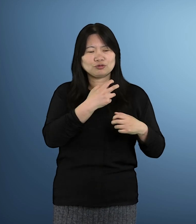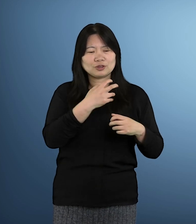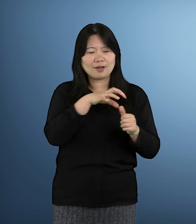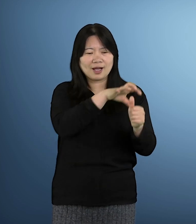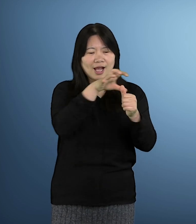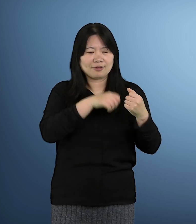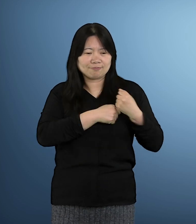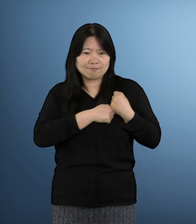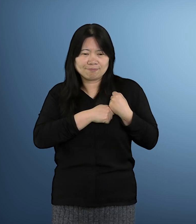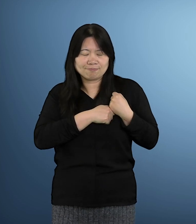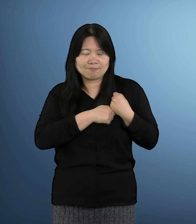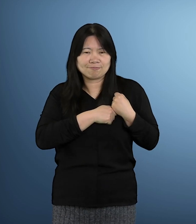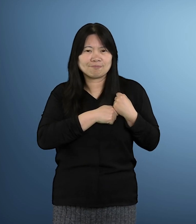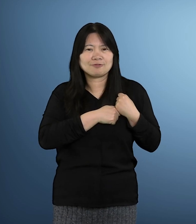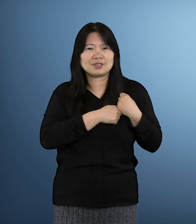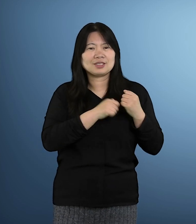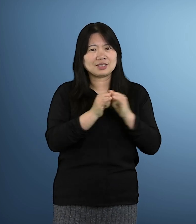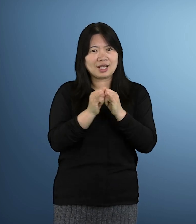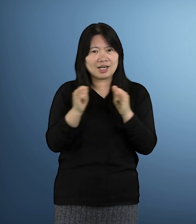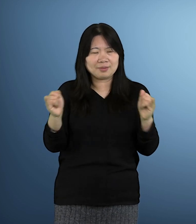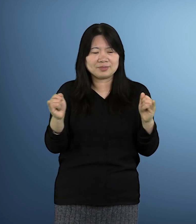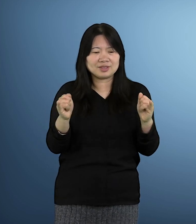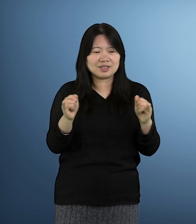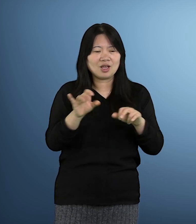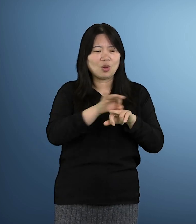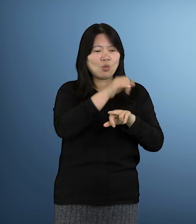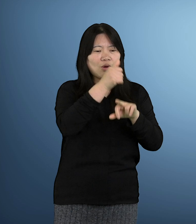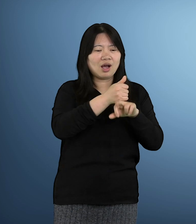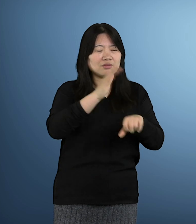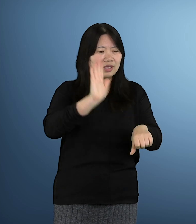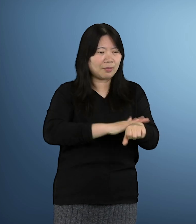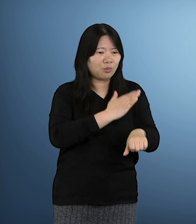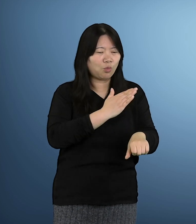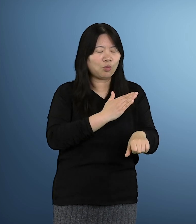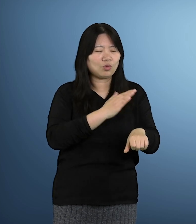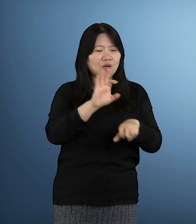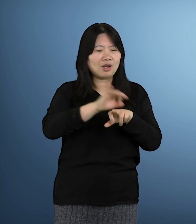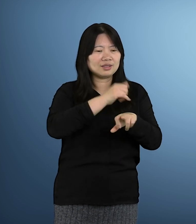때는 황제를 향해서 칼을 빼어든 역사도 있었어요.